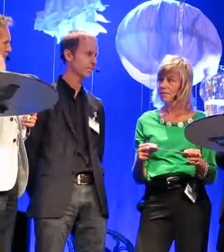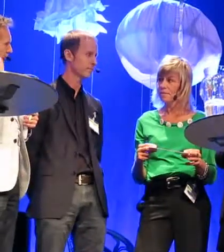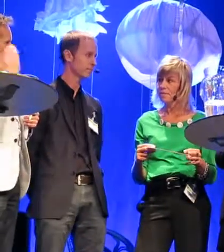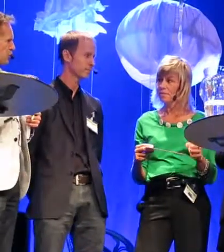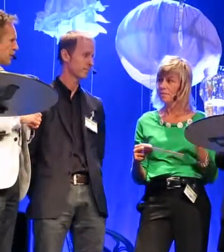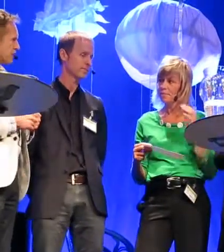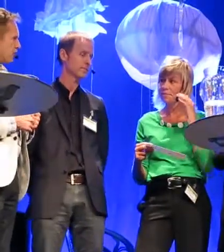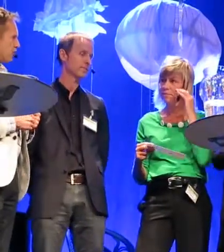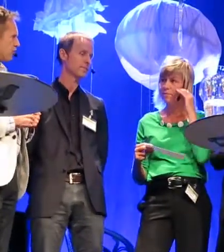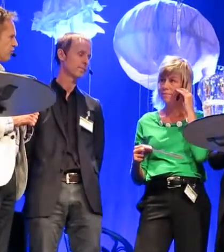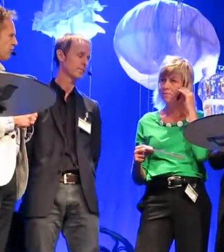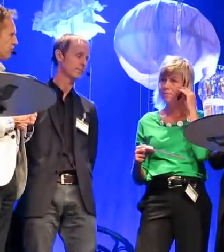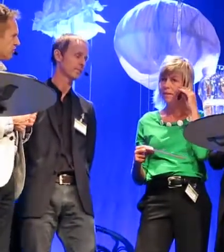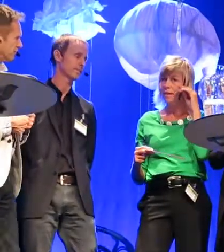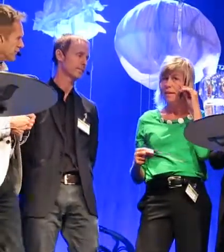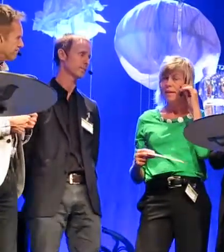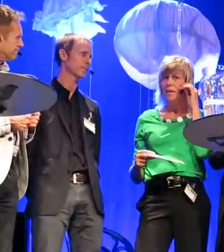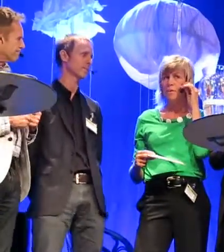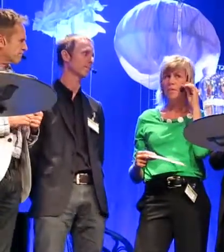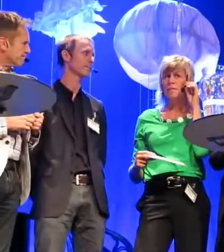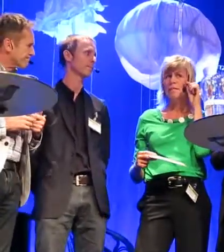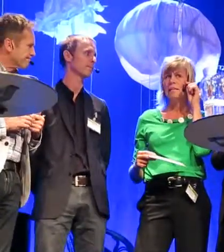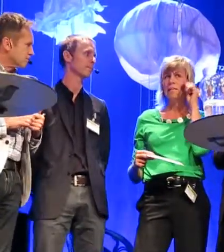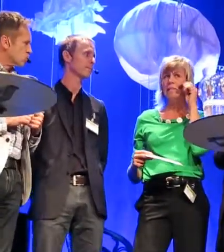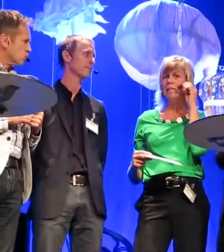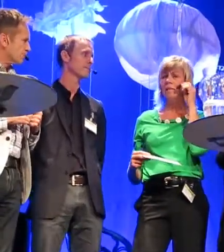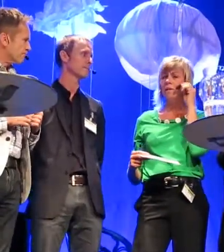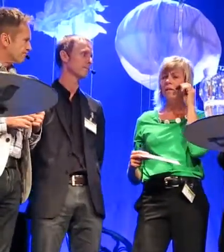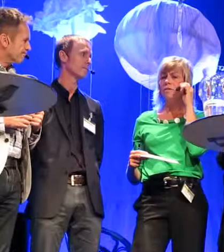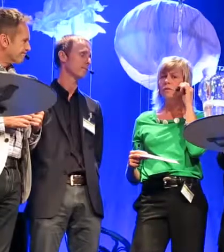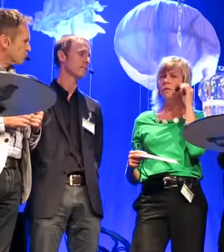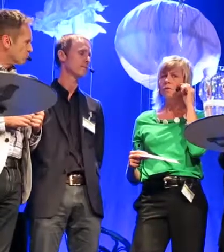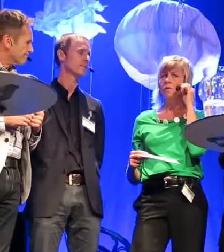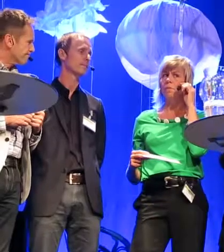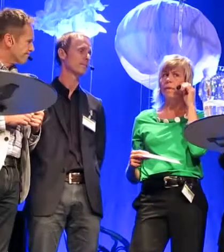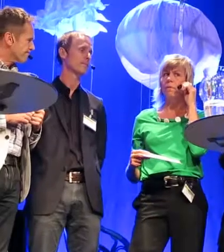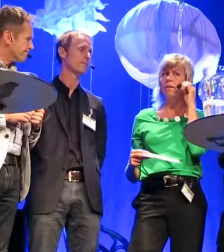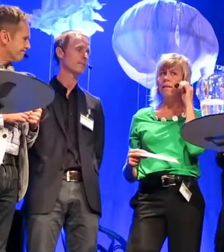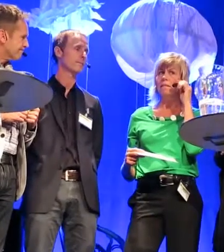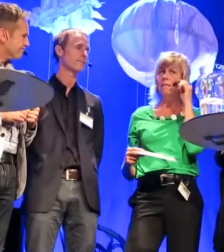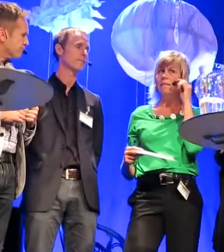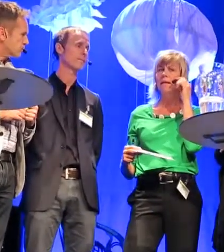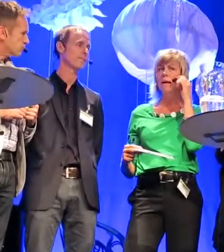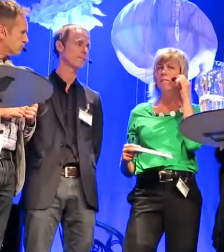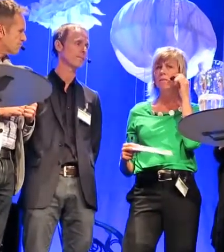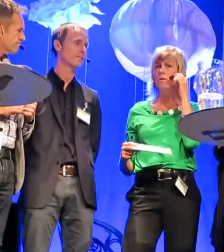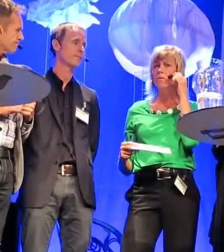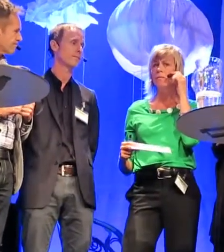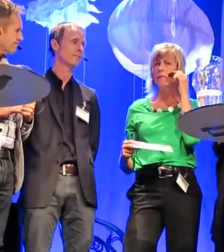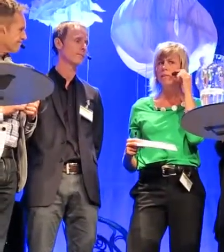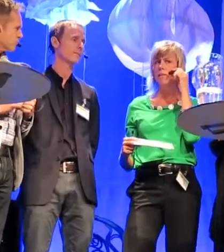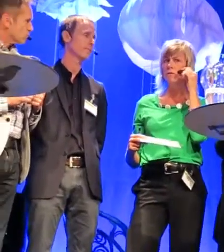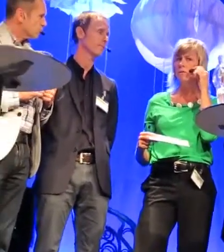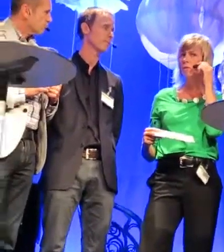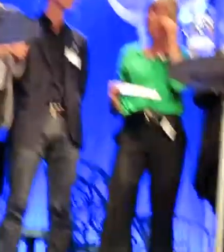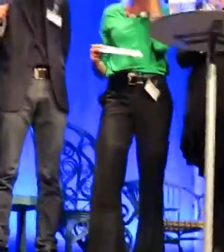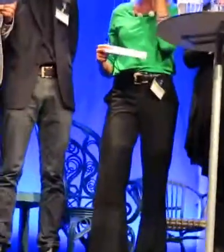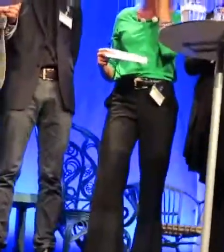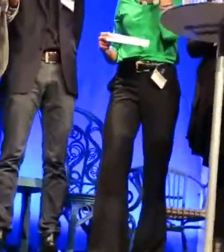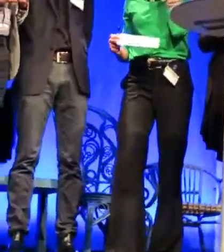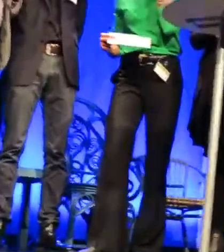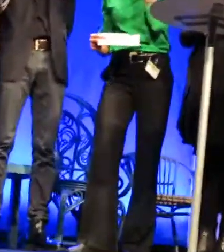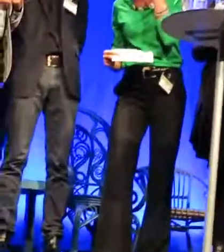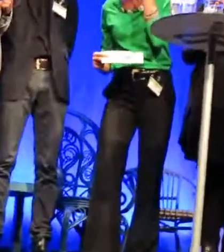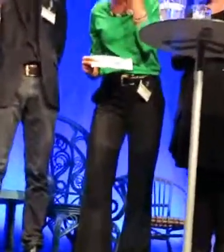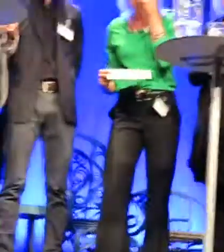kan hjälpa till att öka trycket. Ja, men jag tror att vi kan hjälpa till att öka trycket mycket med hjälp av alla som sitter här. Vi har ju 5 miljoner kunder